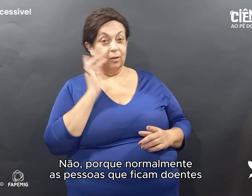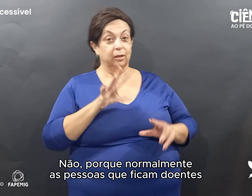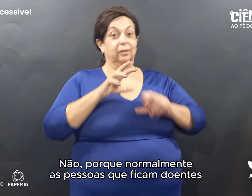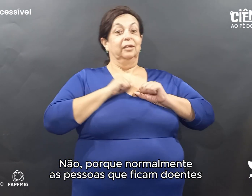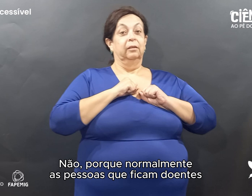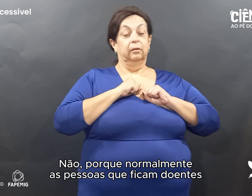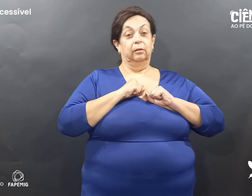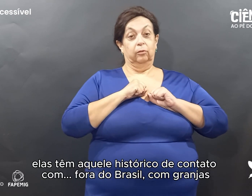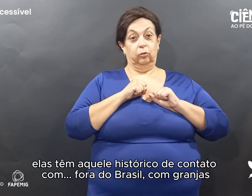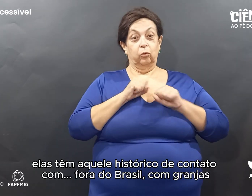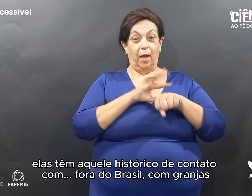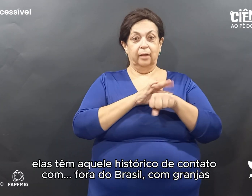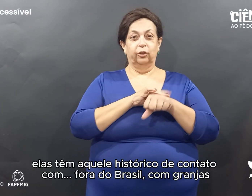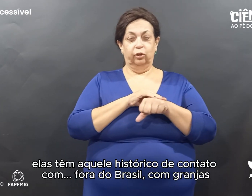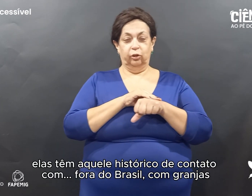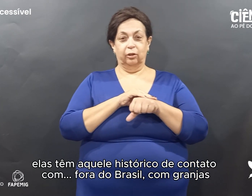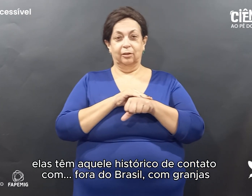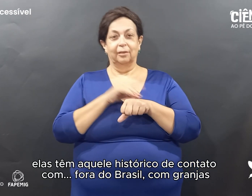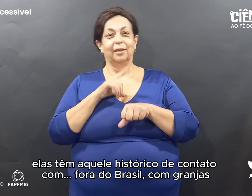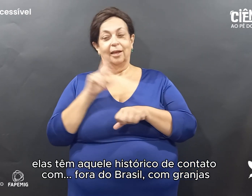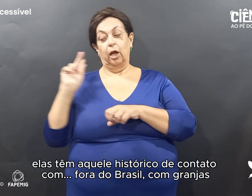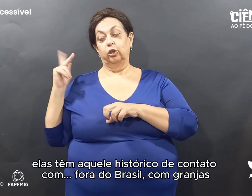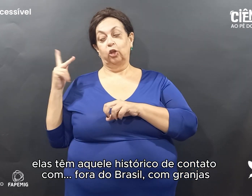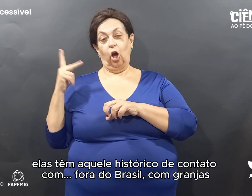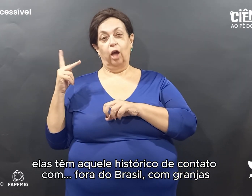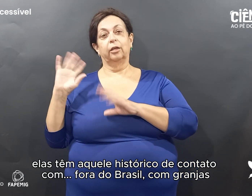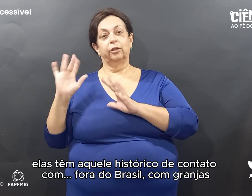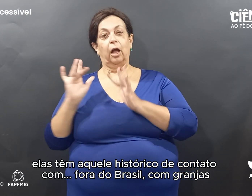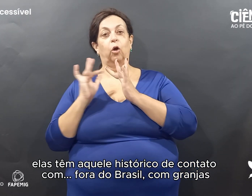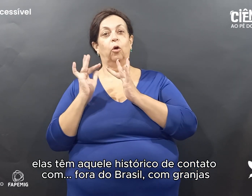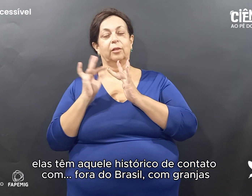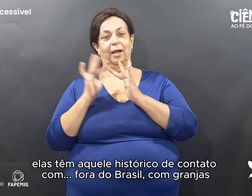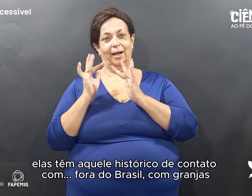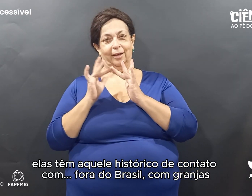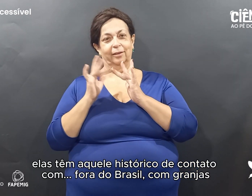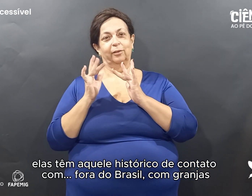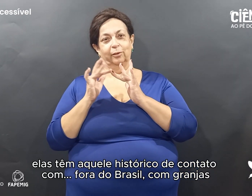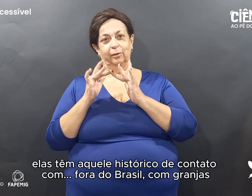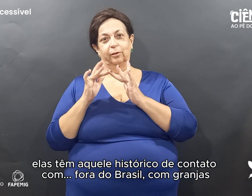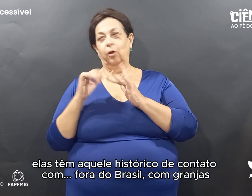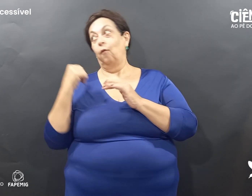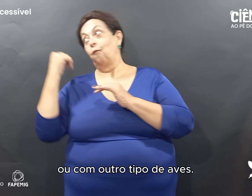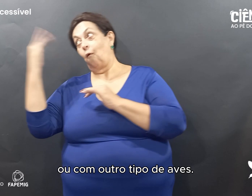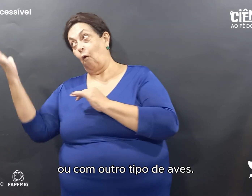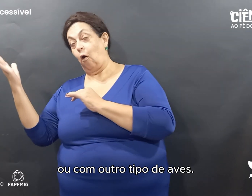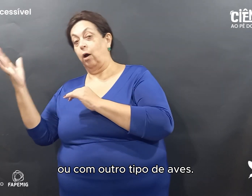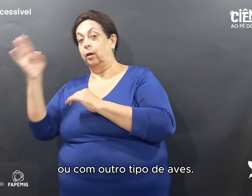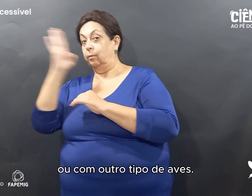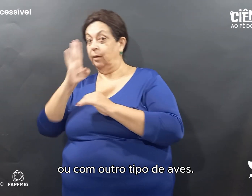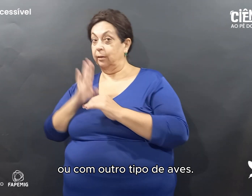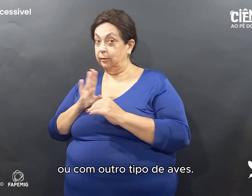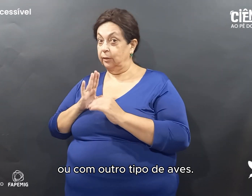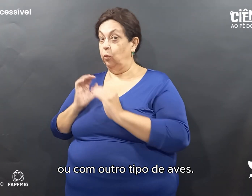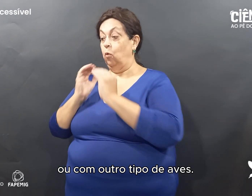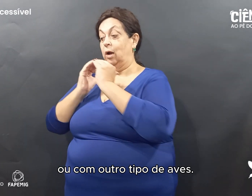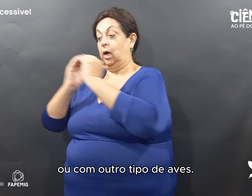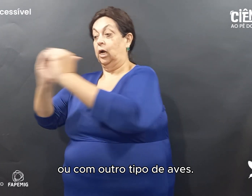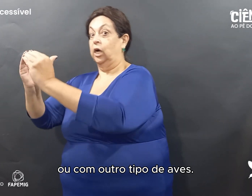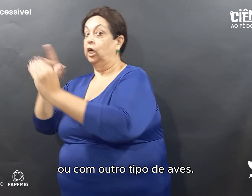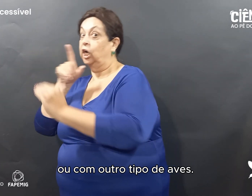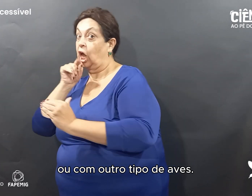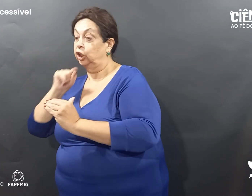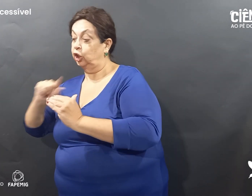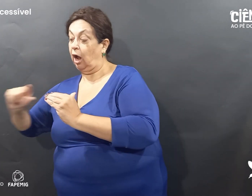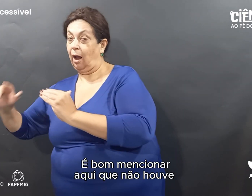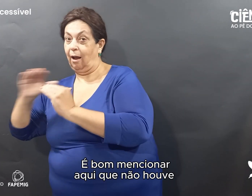ficam doentes, elas têm aquele histórico de contato com fora do Brasil, com granjas ou com outros tipos